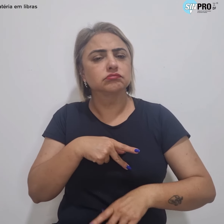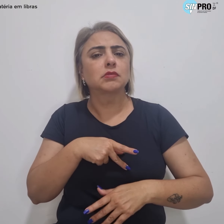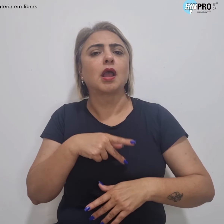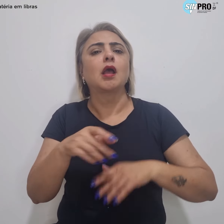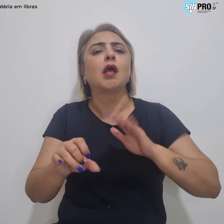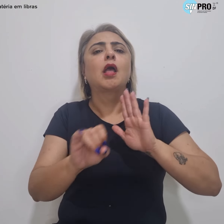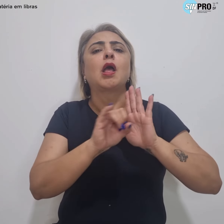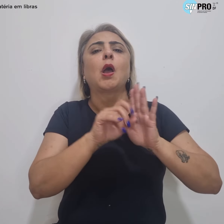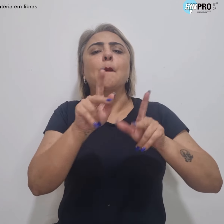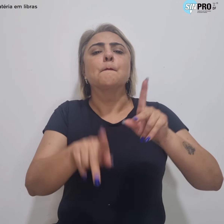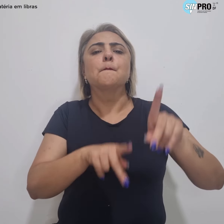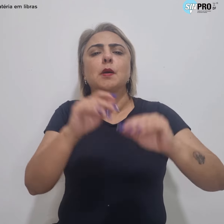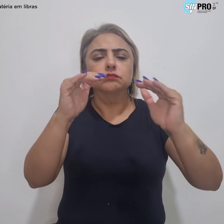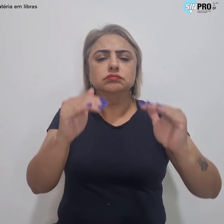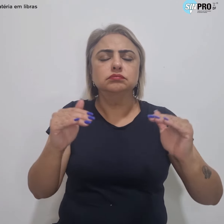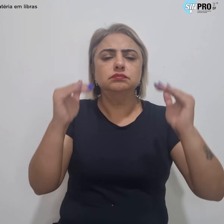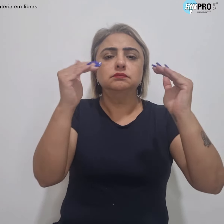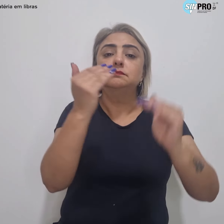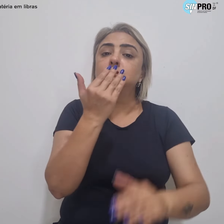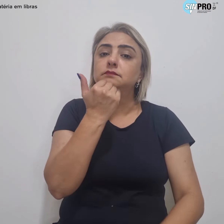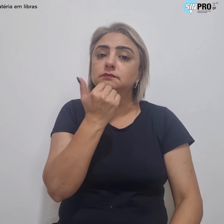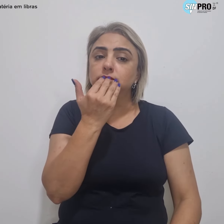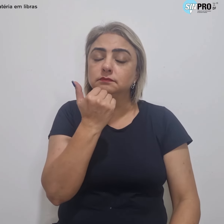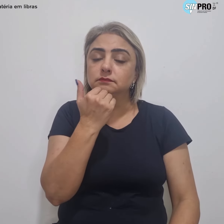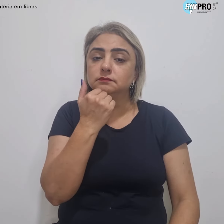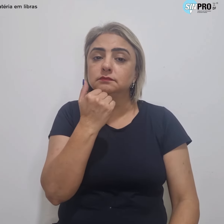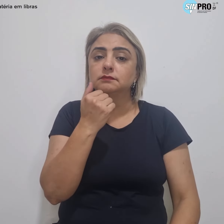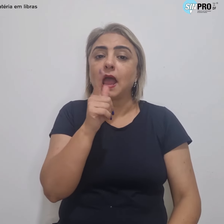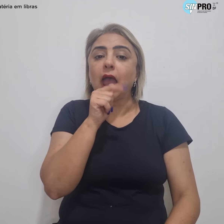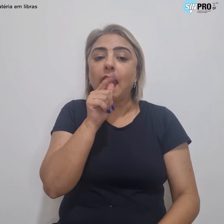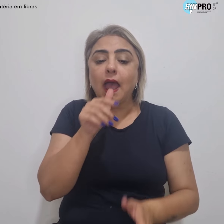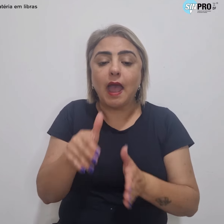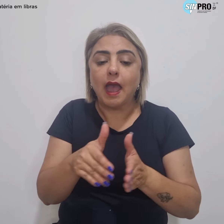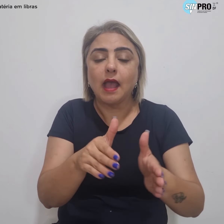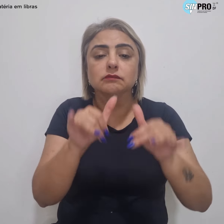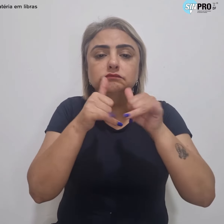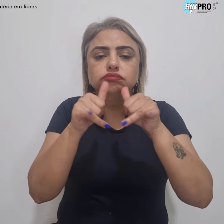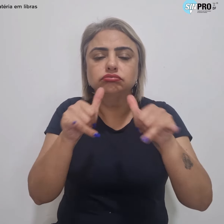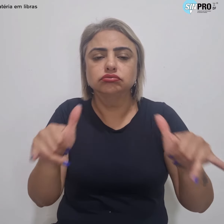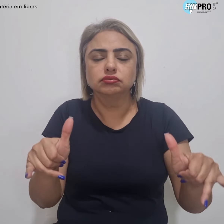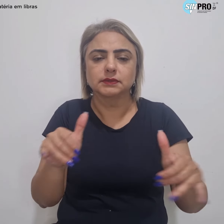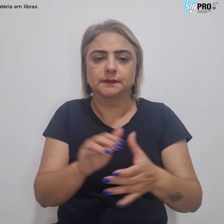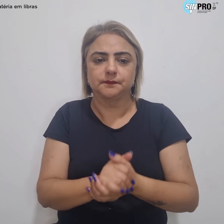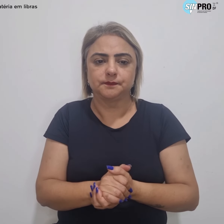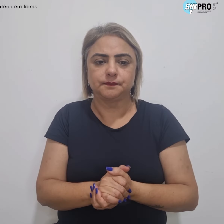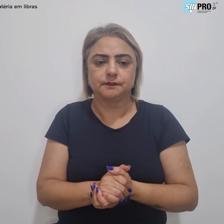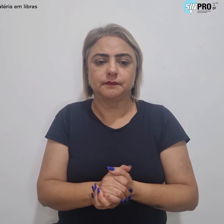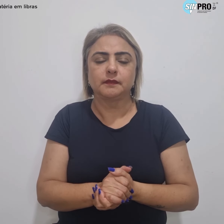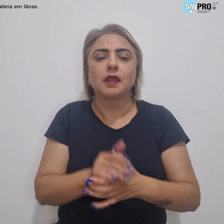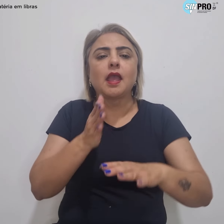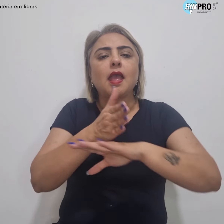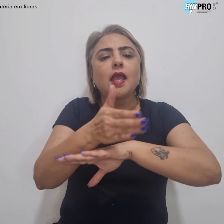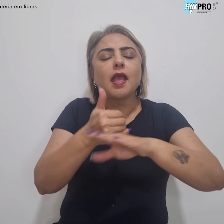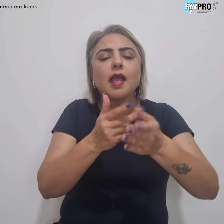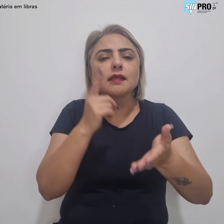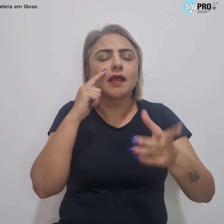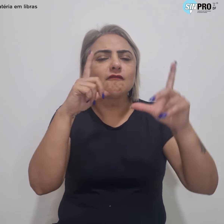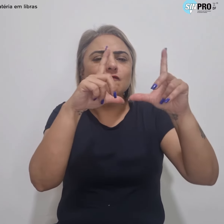com soberania alimentar, hídrica e energética. Acesse o álbum de fotos do